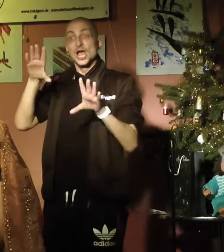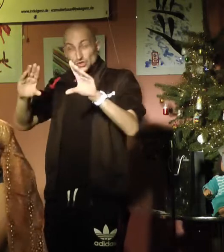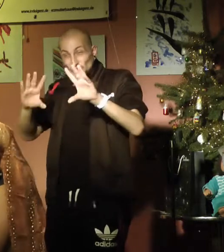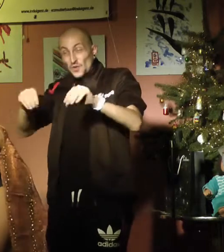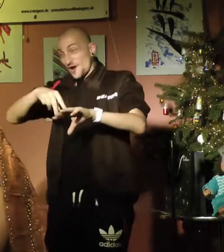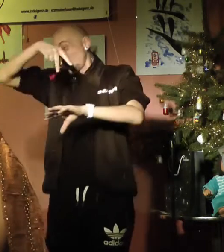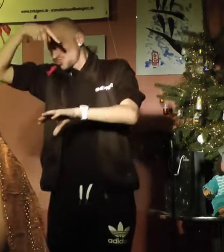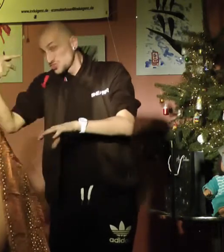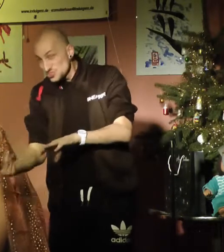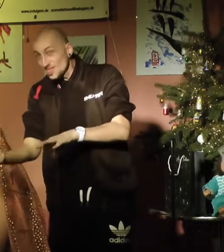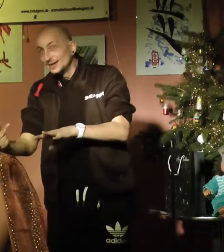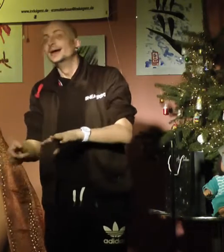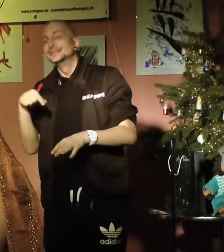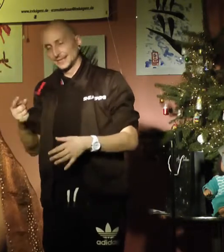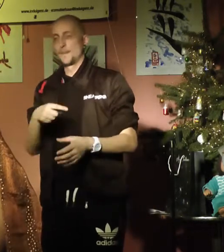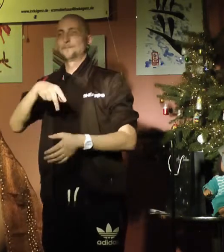Genau, sehr schön.